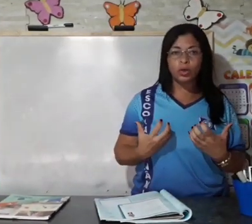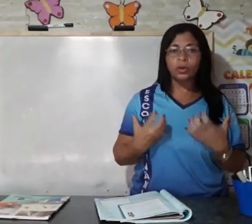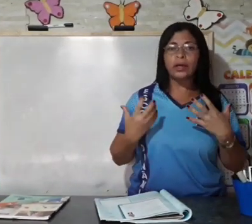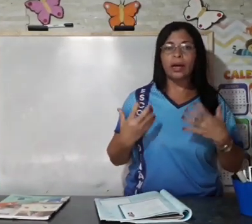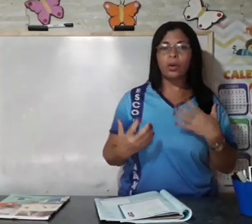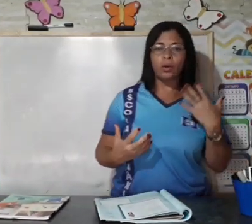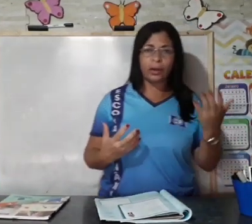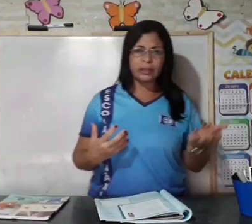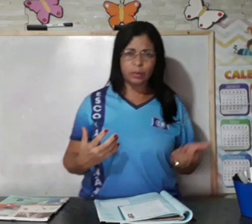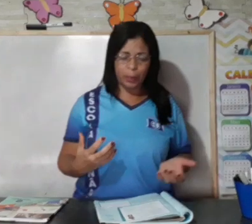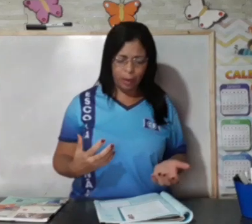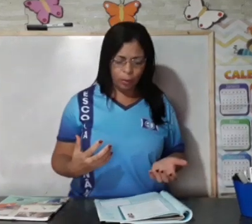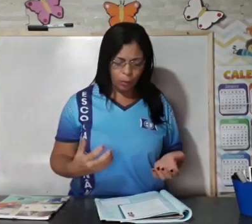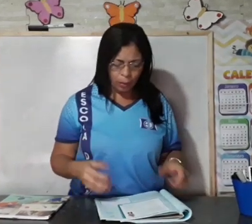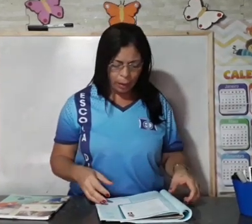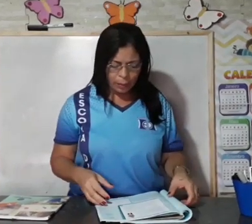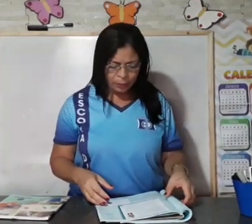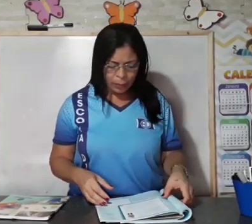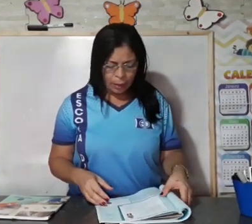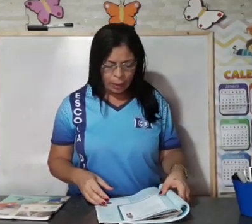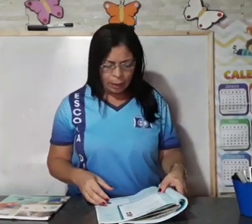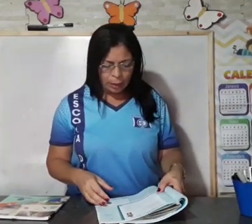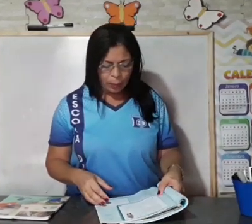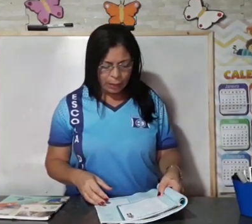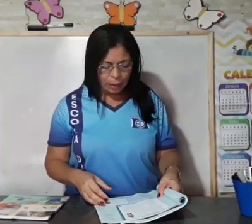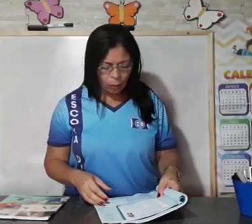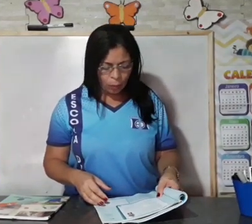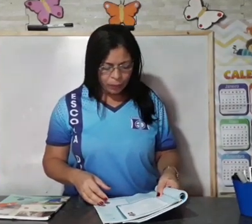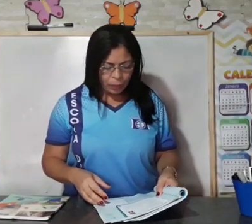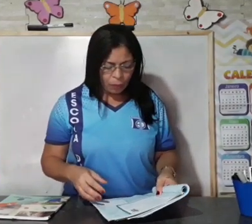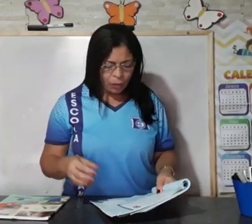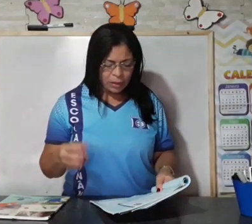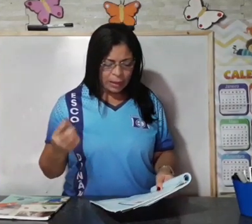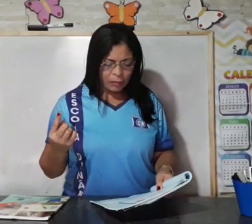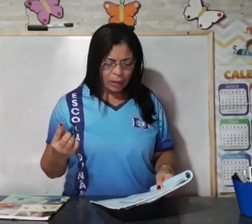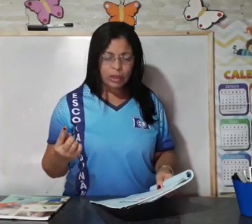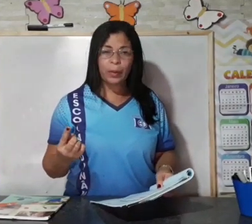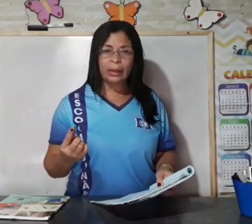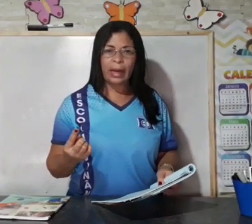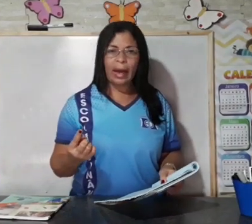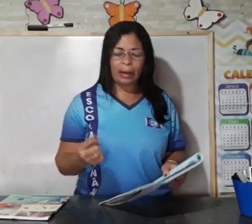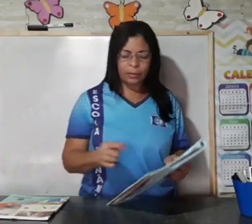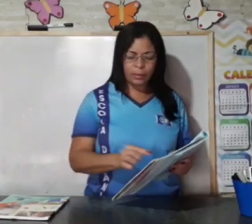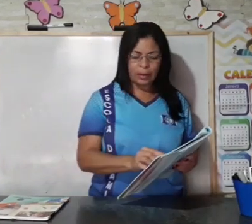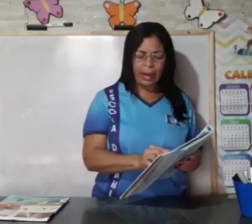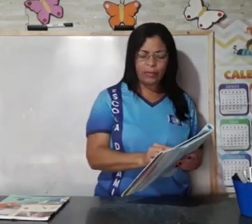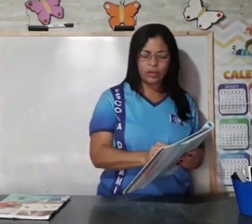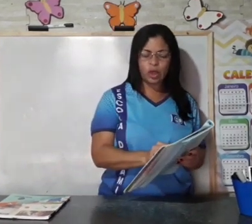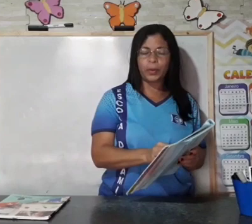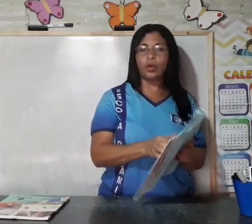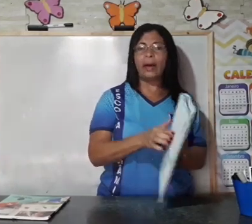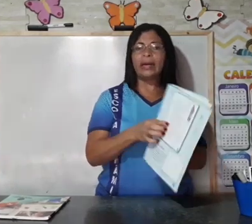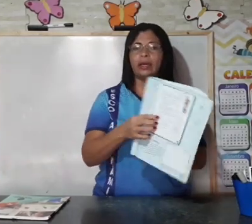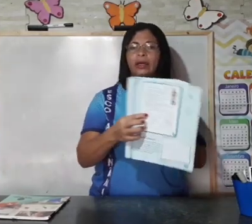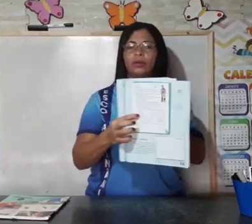que é com respeito, ok? Então, aqui, ó, você deve respeitar, aí vocês pintam o barquinho,